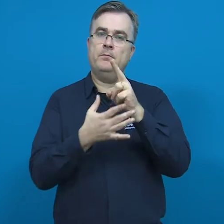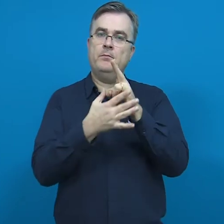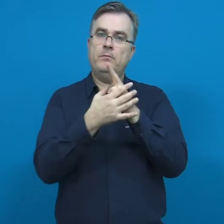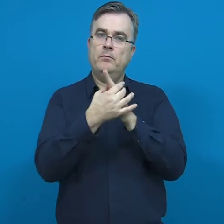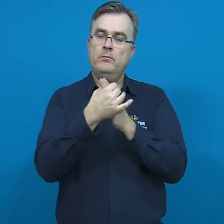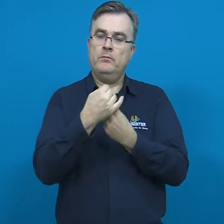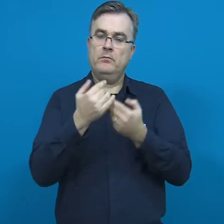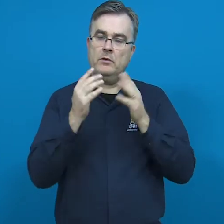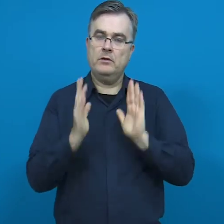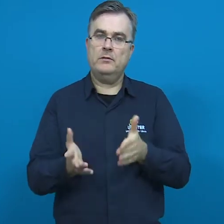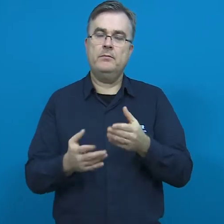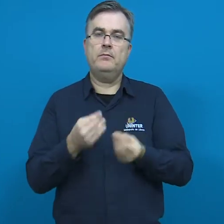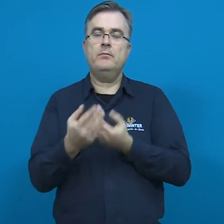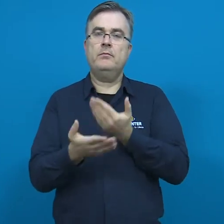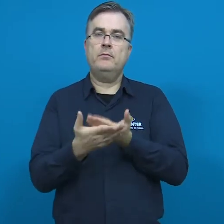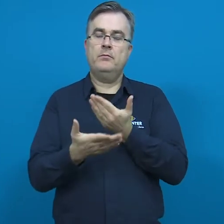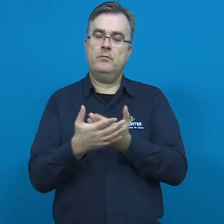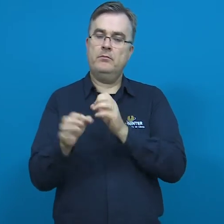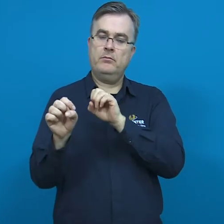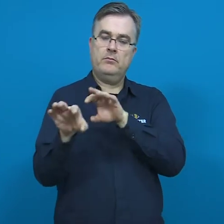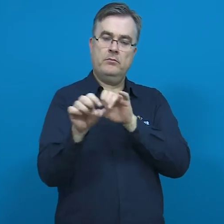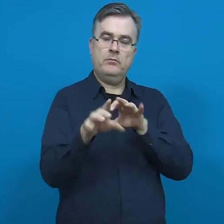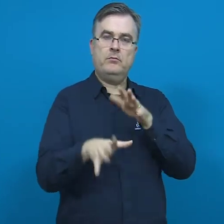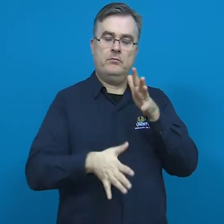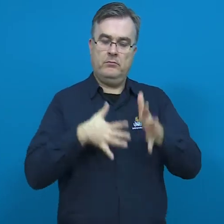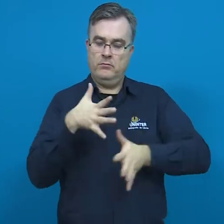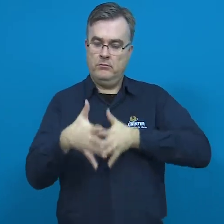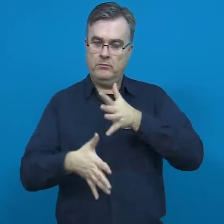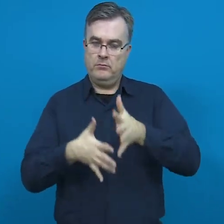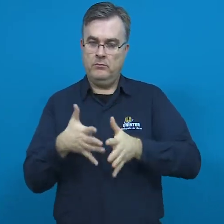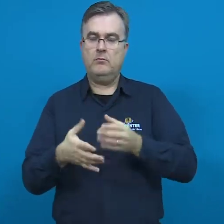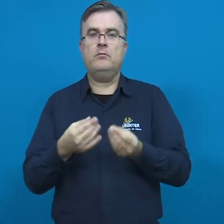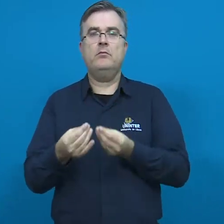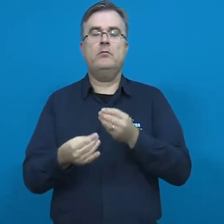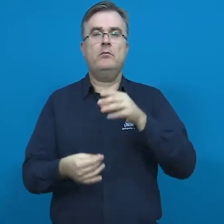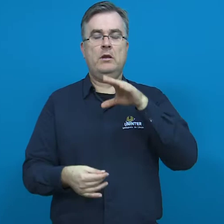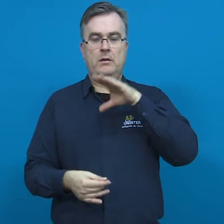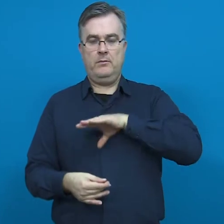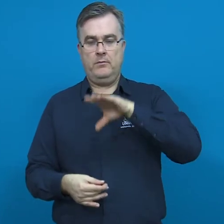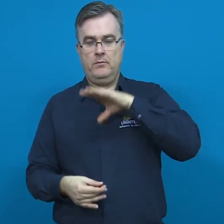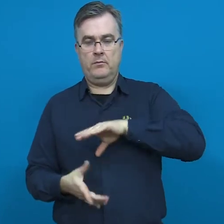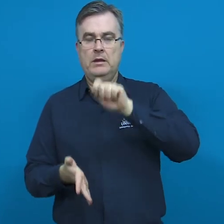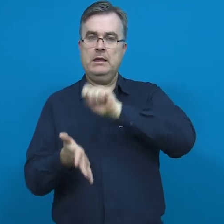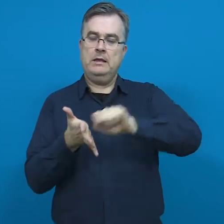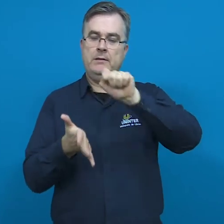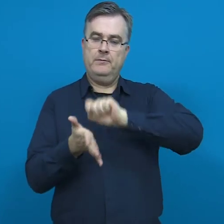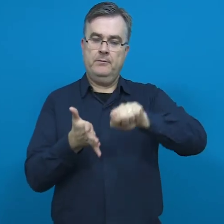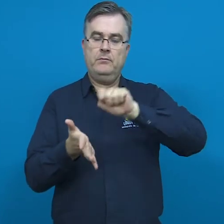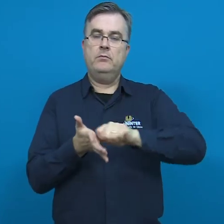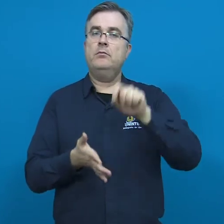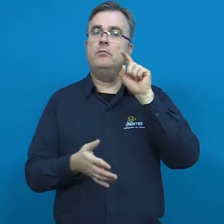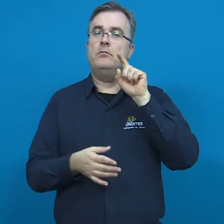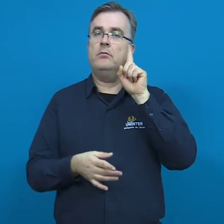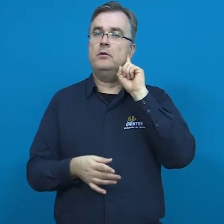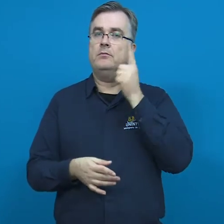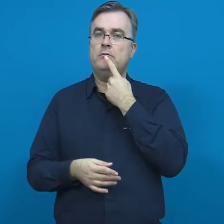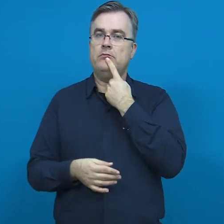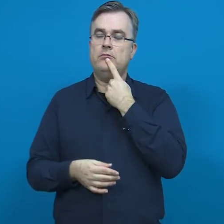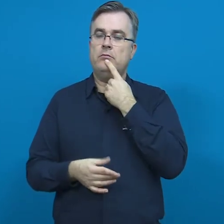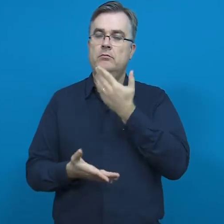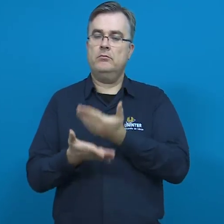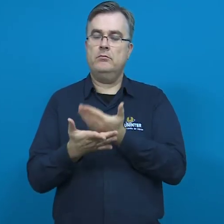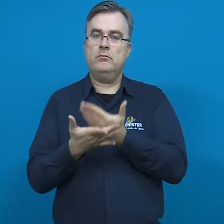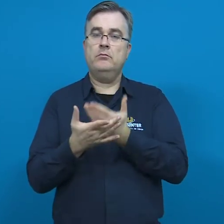escolas bilíngues já, as escolas que ensinam a Libras e a língua portuguesa escrita para o surdo,